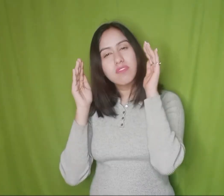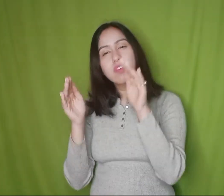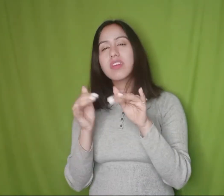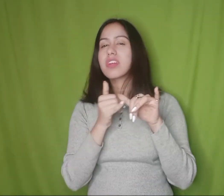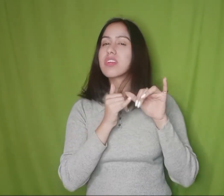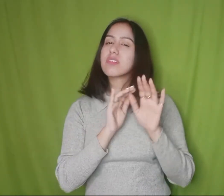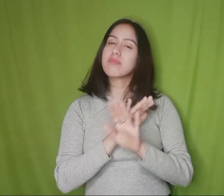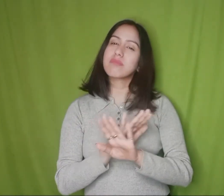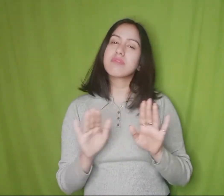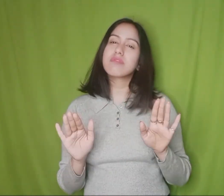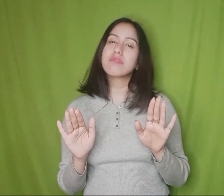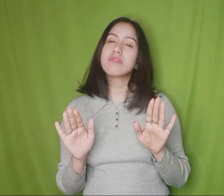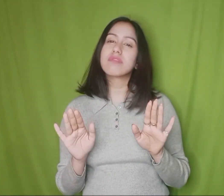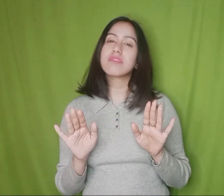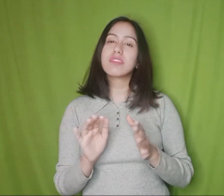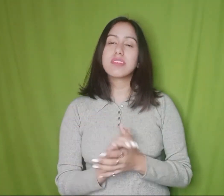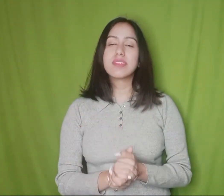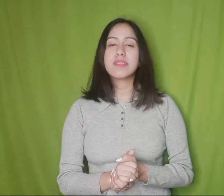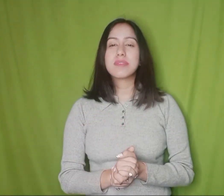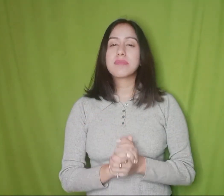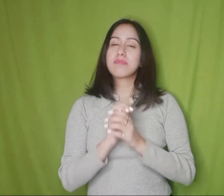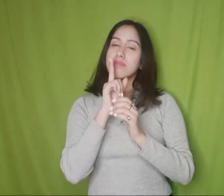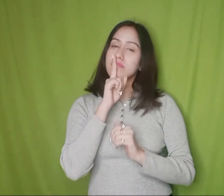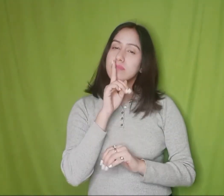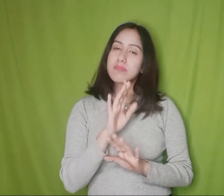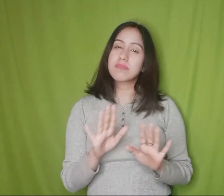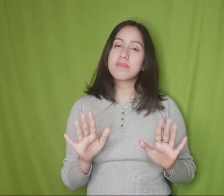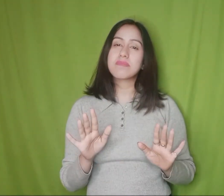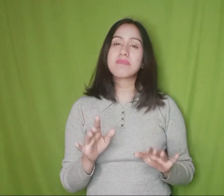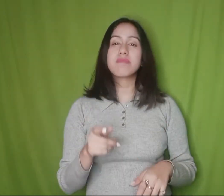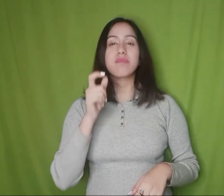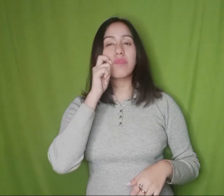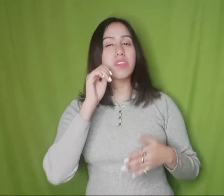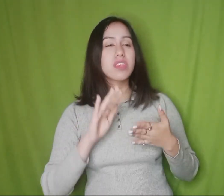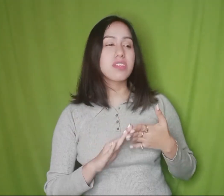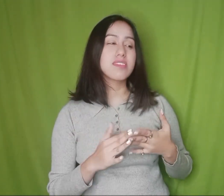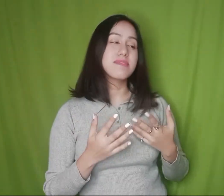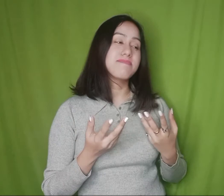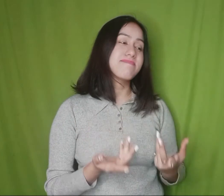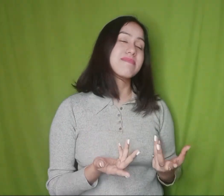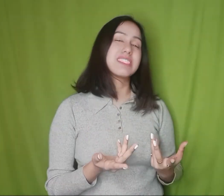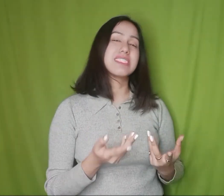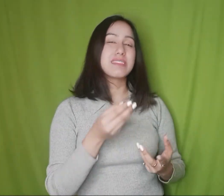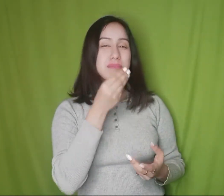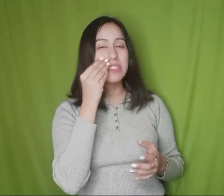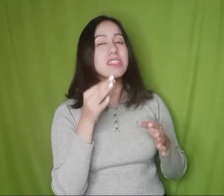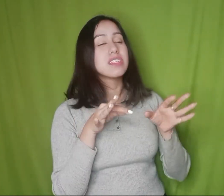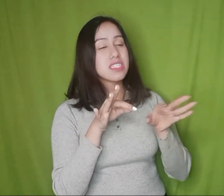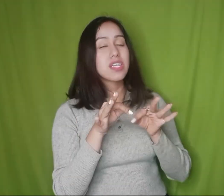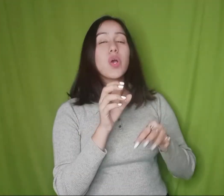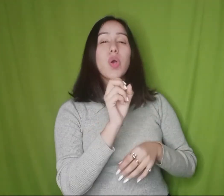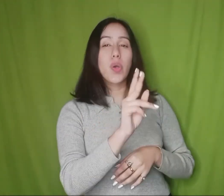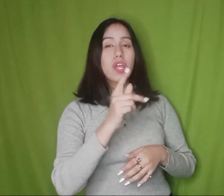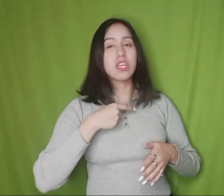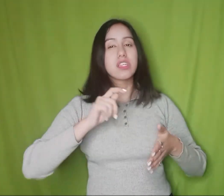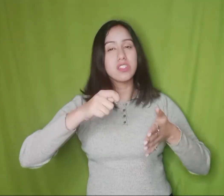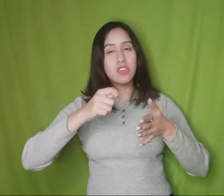राणा, झूठ कैसे बोलूं? मीरा सलाखों के पीछे से बोली। जानता था नहीं